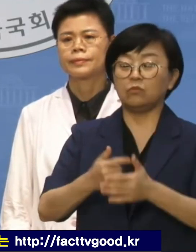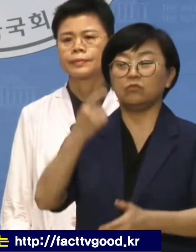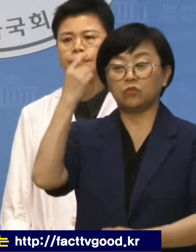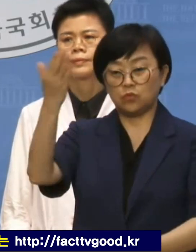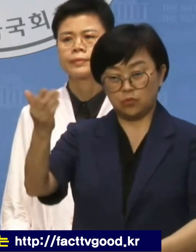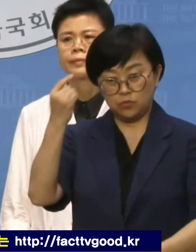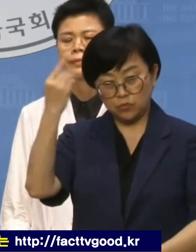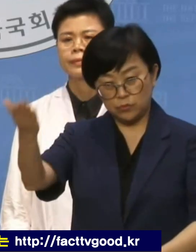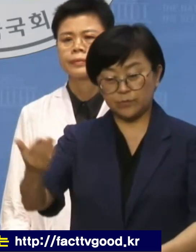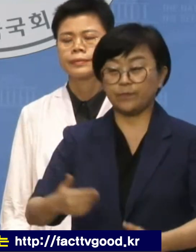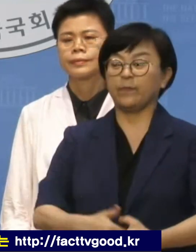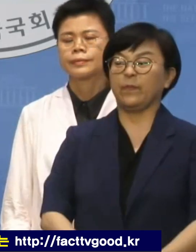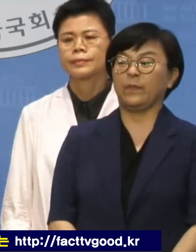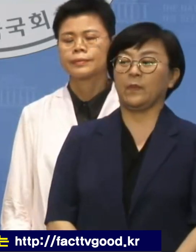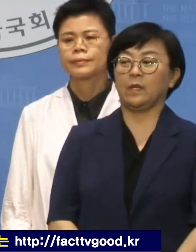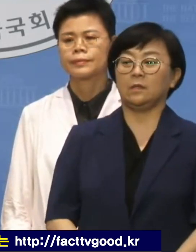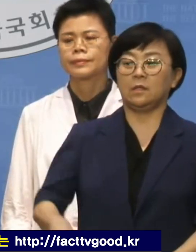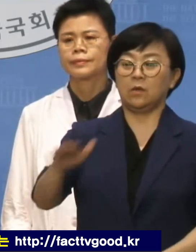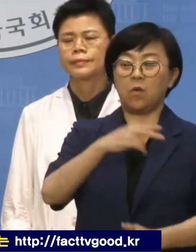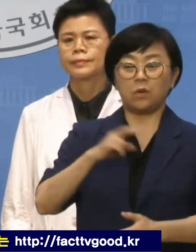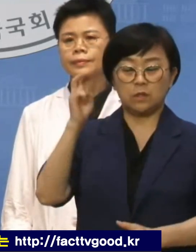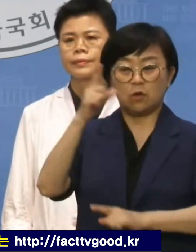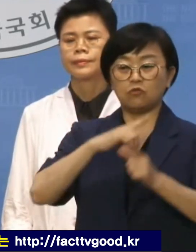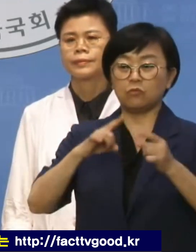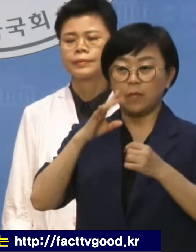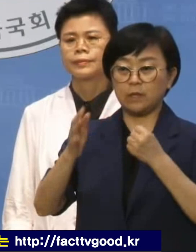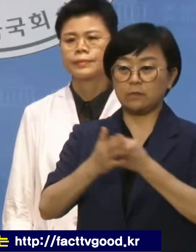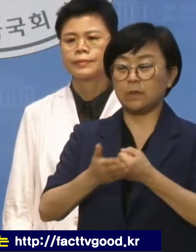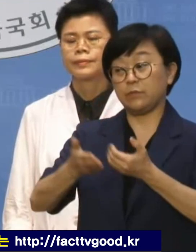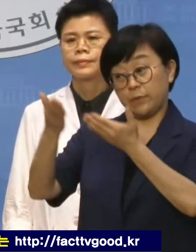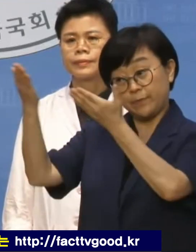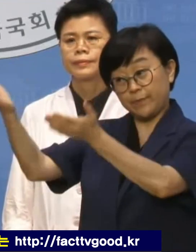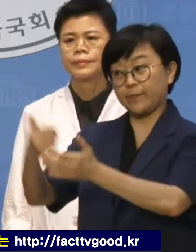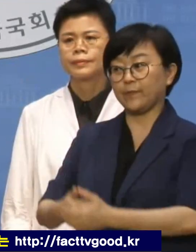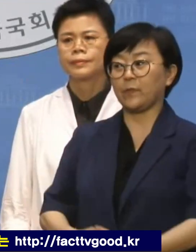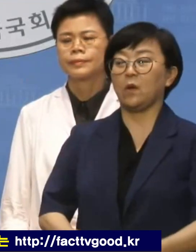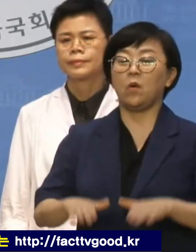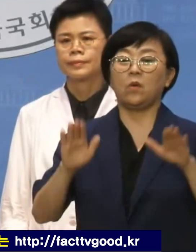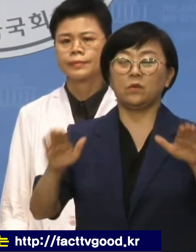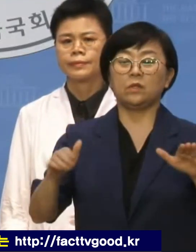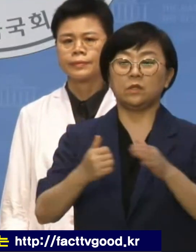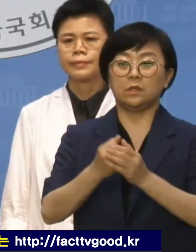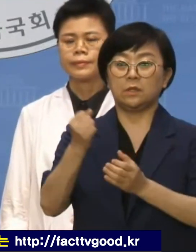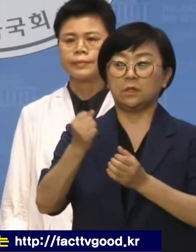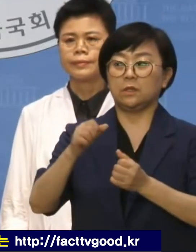또 물어주십시오. 예, 저희 혹시 더 궁금하신 분은 브리핑장으로 이동하겠습니다. 오늘